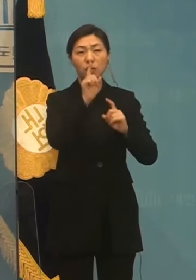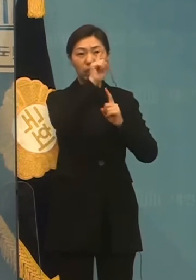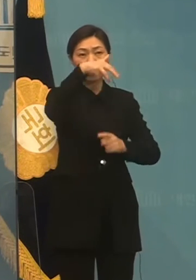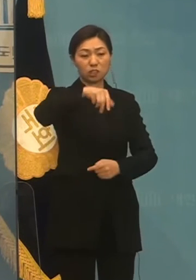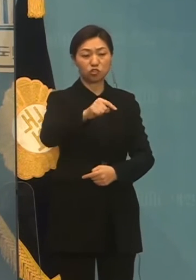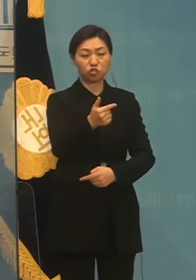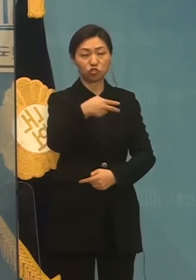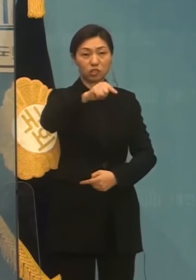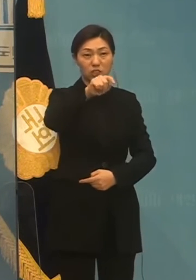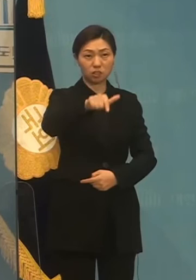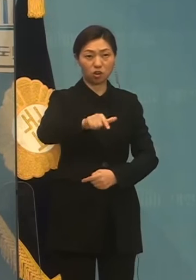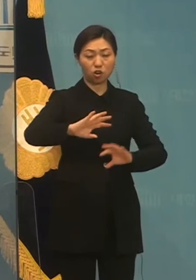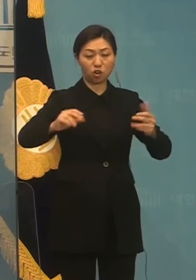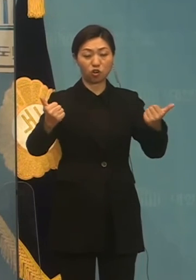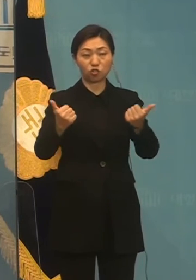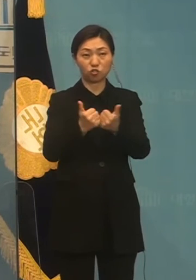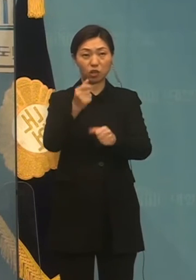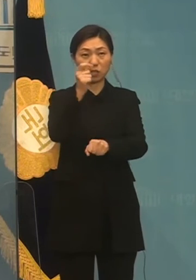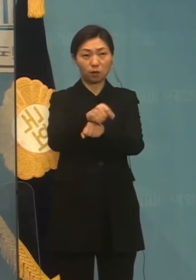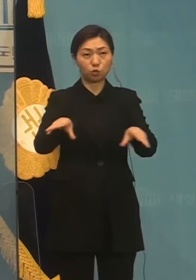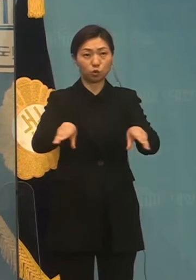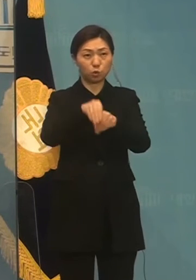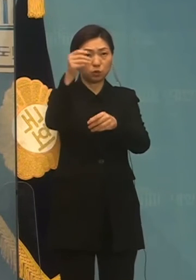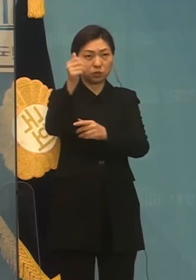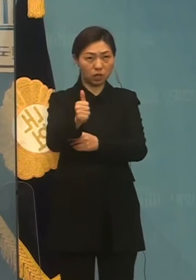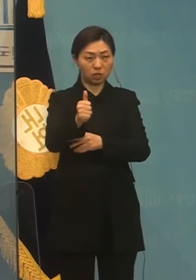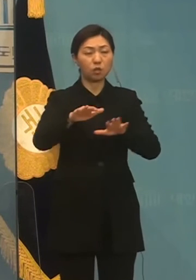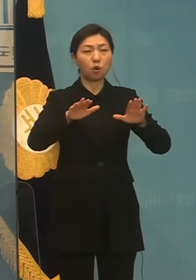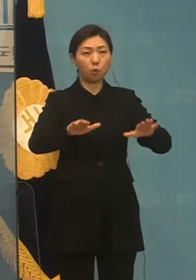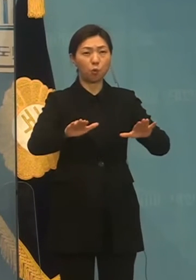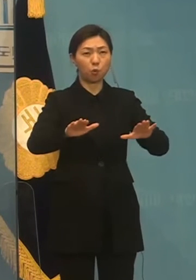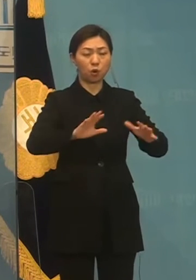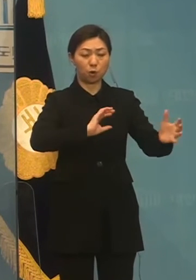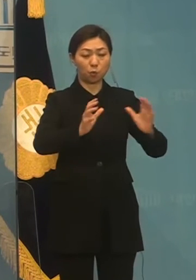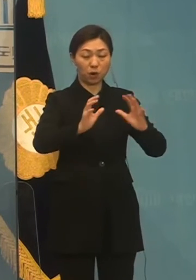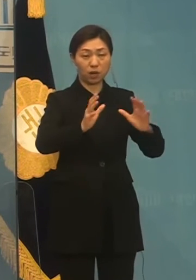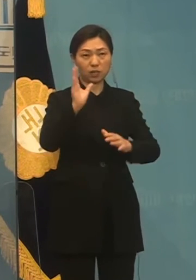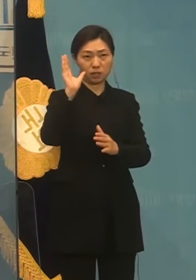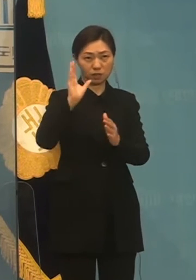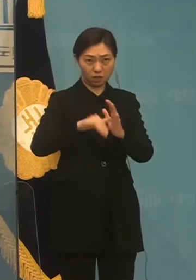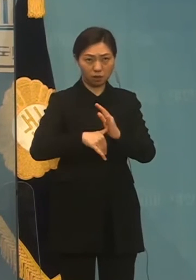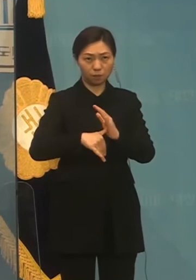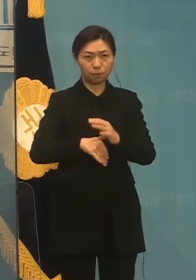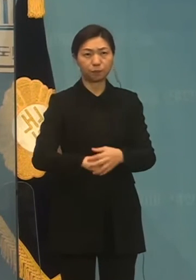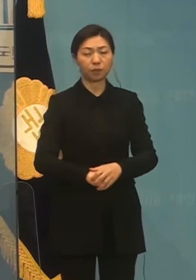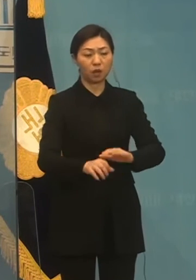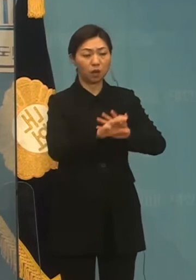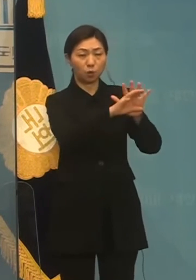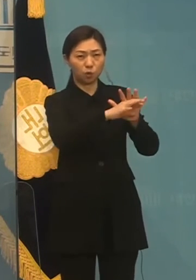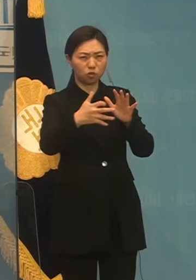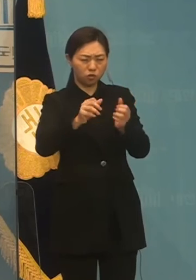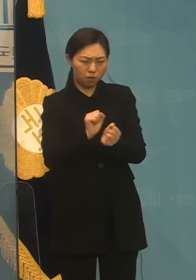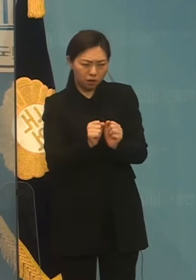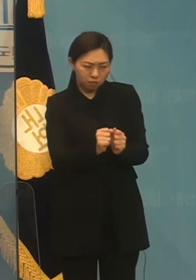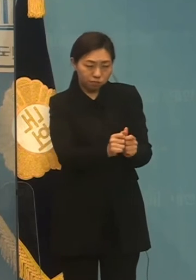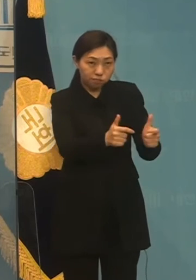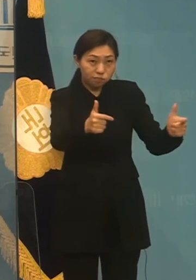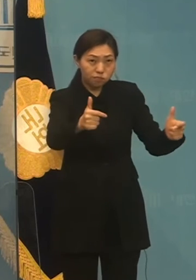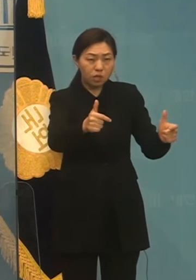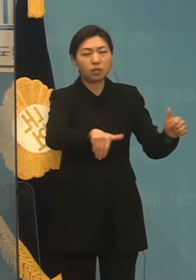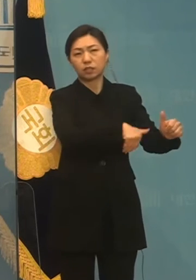이춘석 국회 사무총장은 오늘 10월 29일 주례회의에서 최근 코로나19 확산